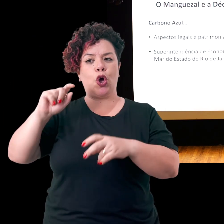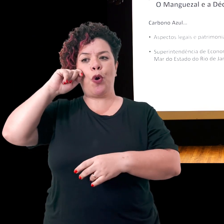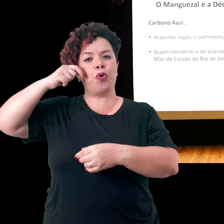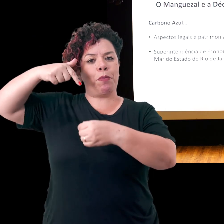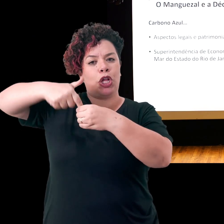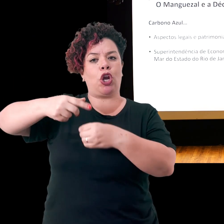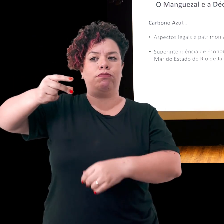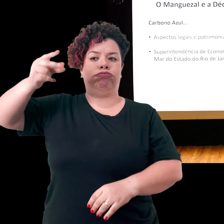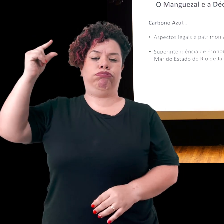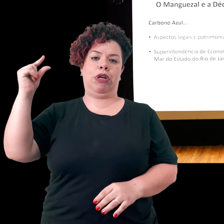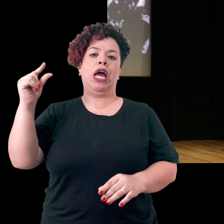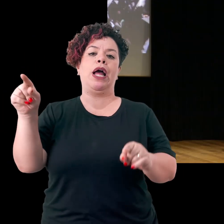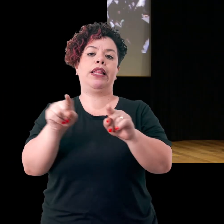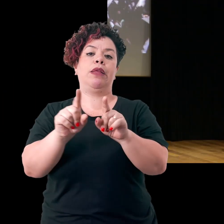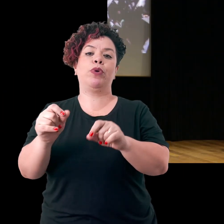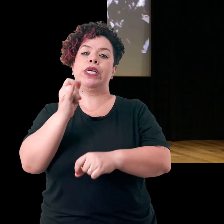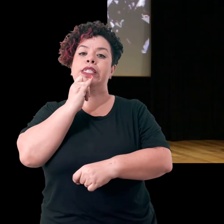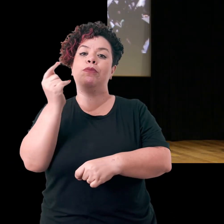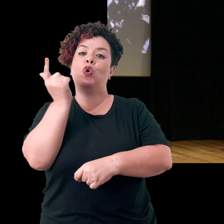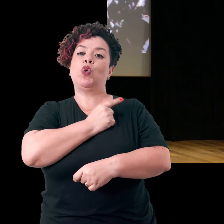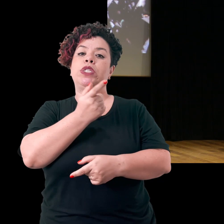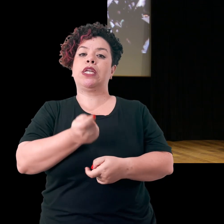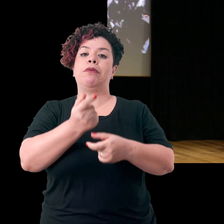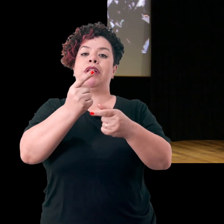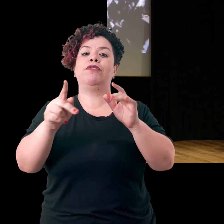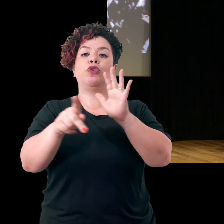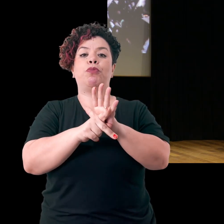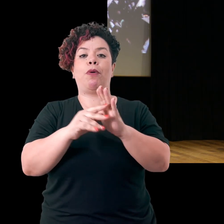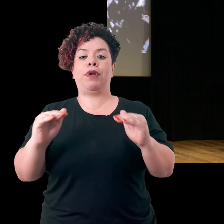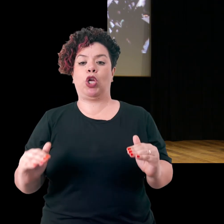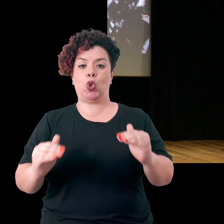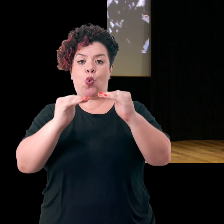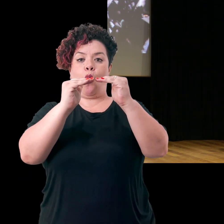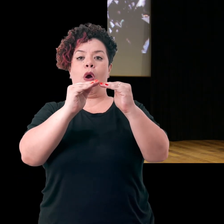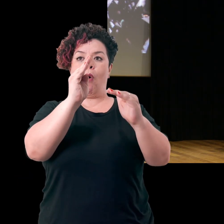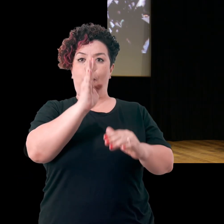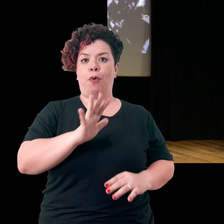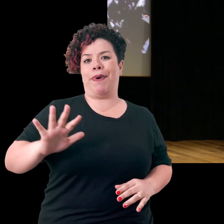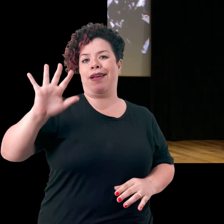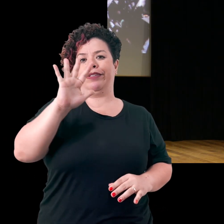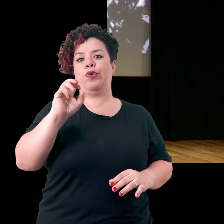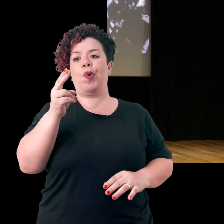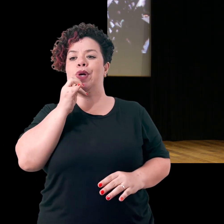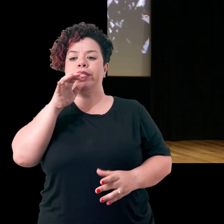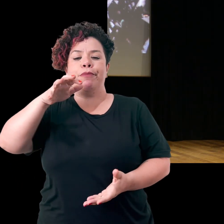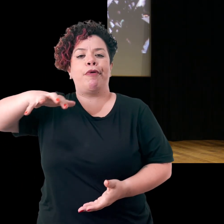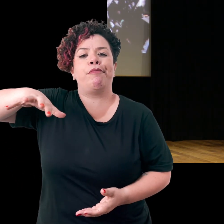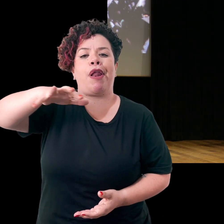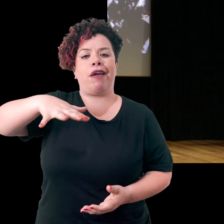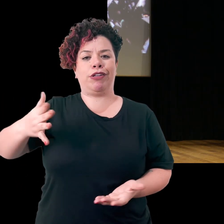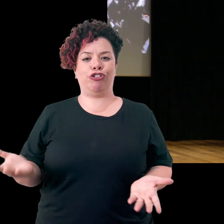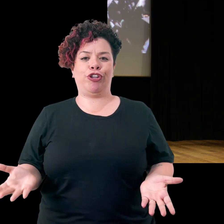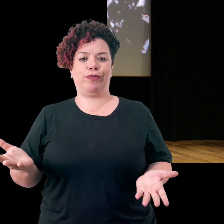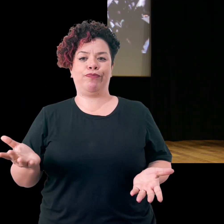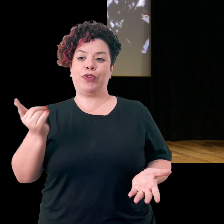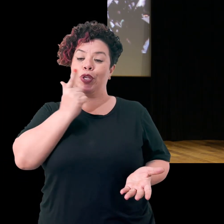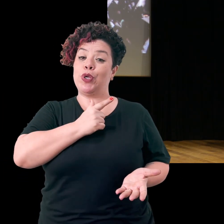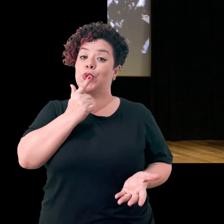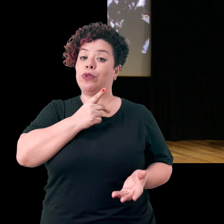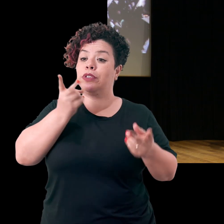a trazer benefícios mais equitativos para o país, ou para aquela região. E